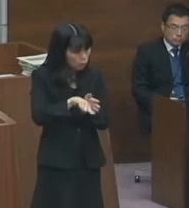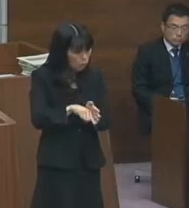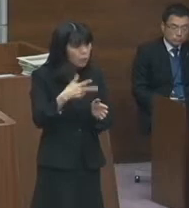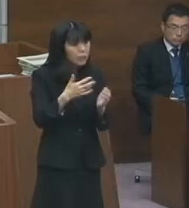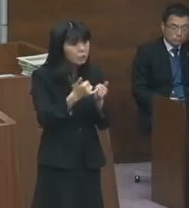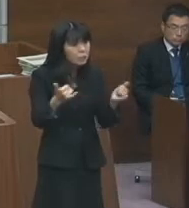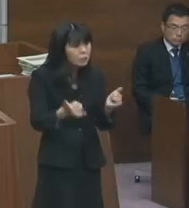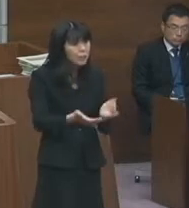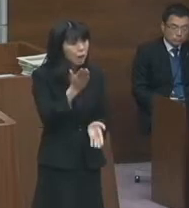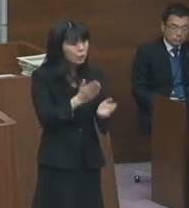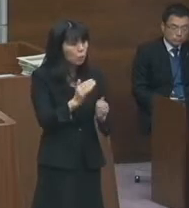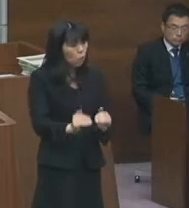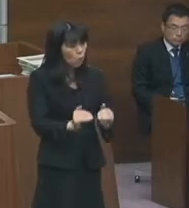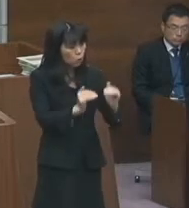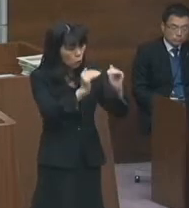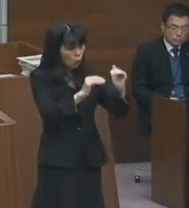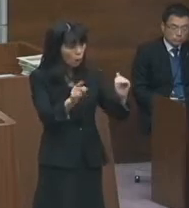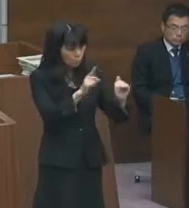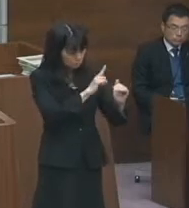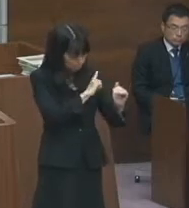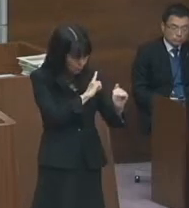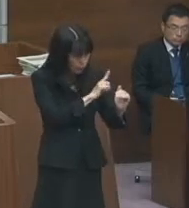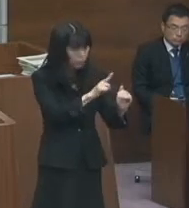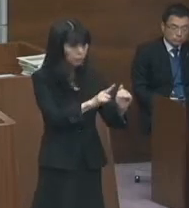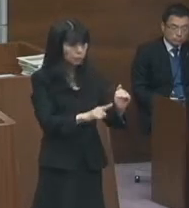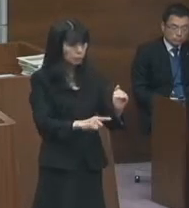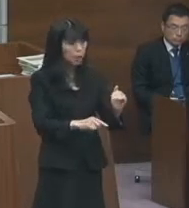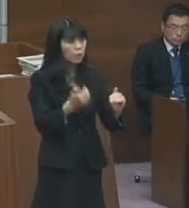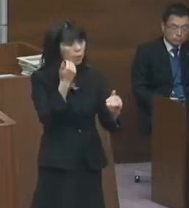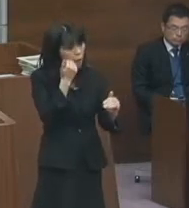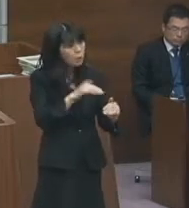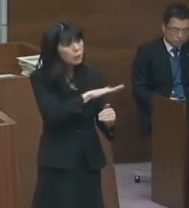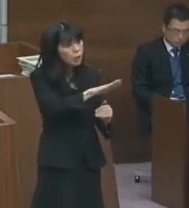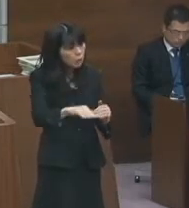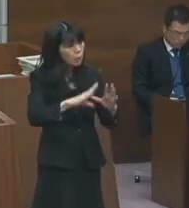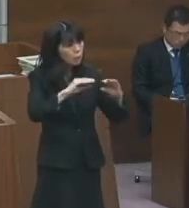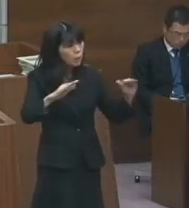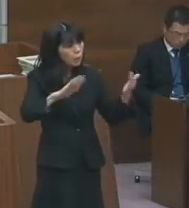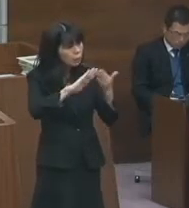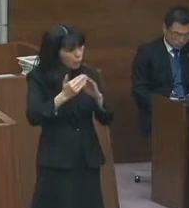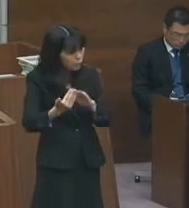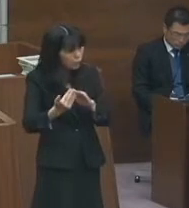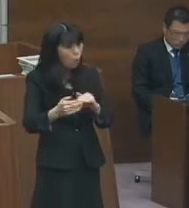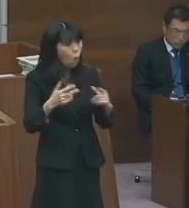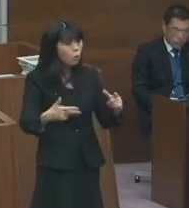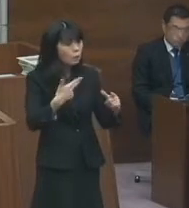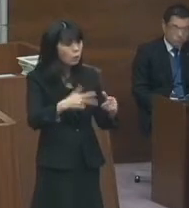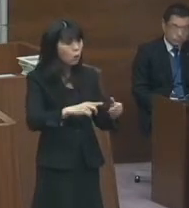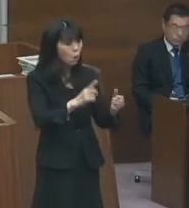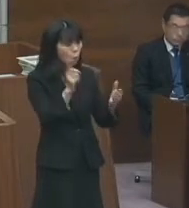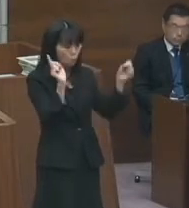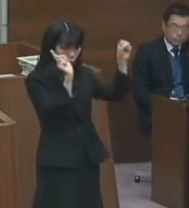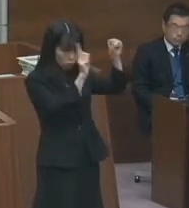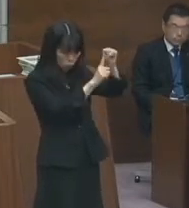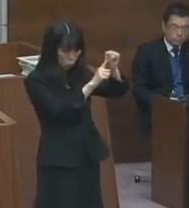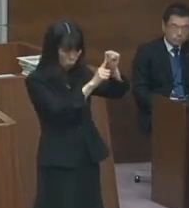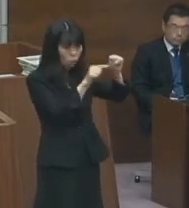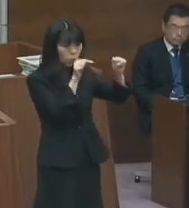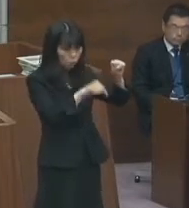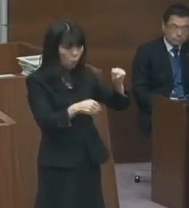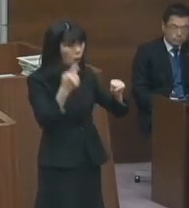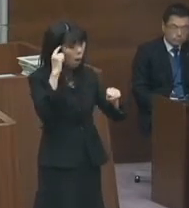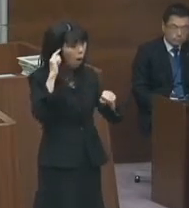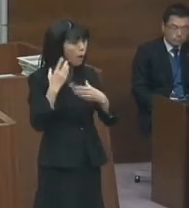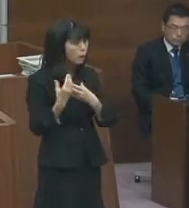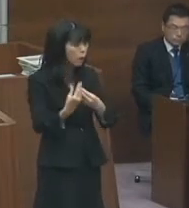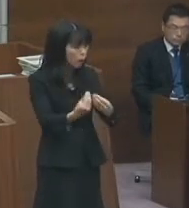上第一に、誰にも優しい町といった本市のまちづくりの方向性を十分に勘案しながら、議